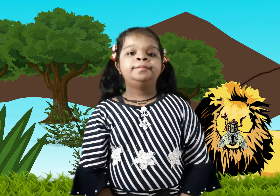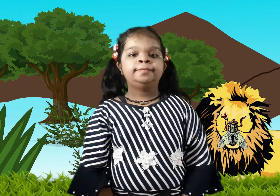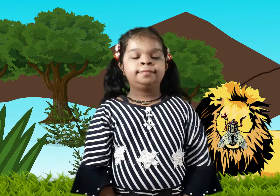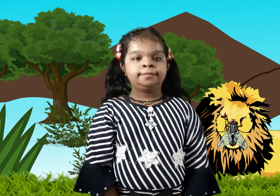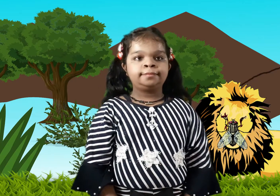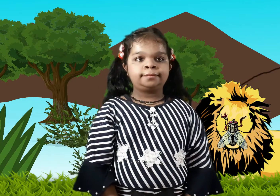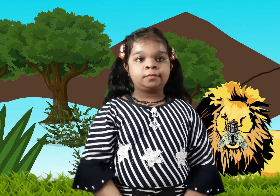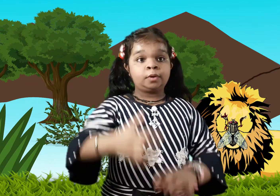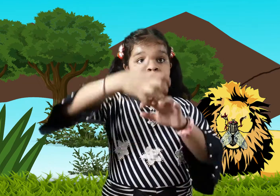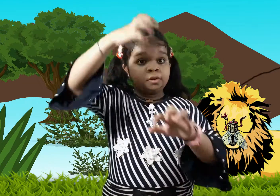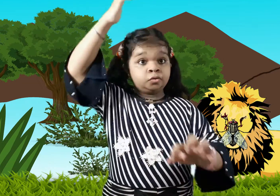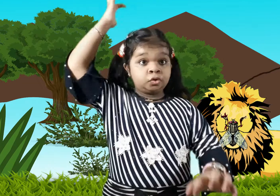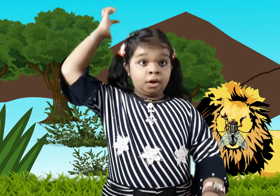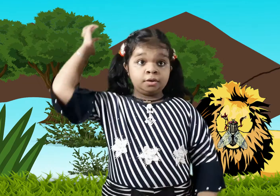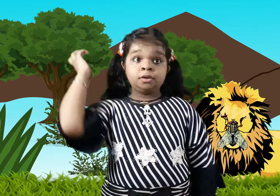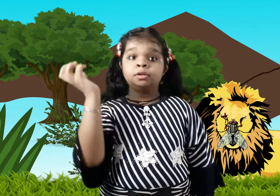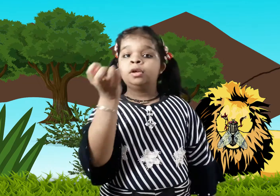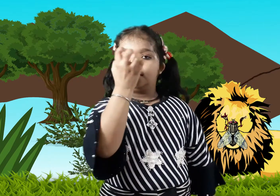तो शेर ने नाक पर पंजा मारा।